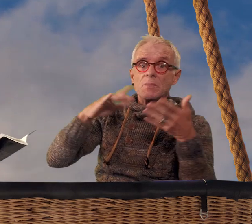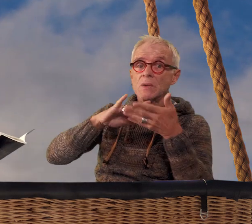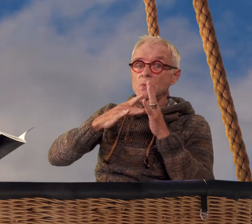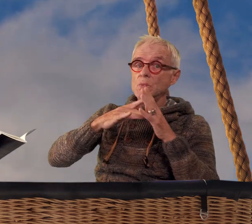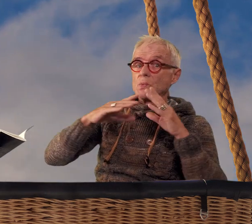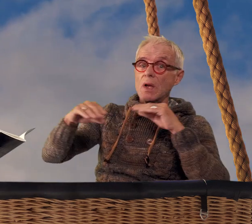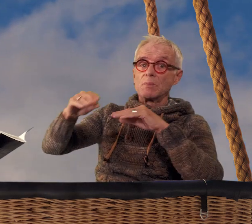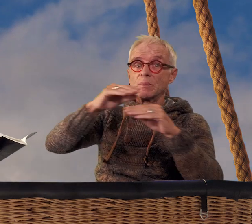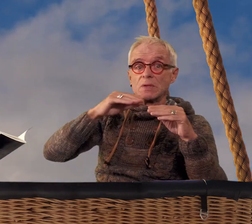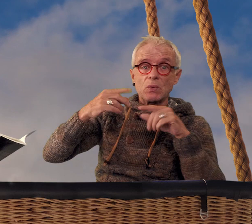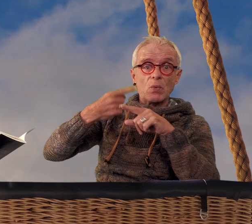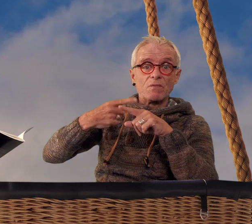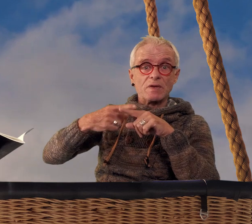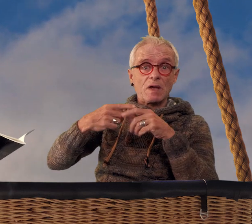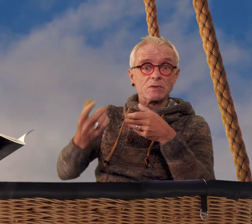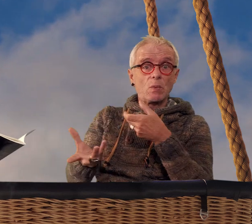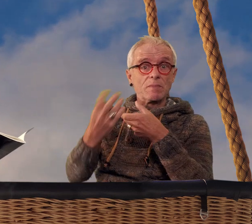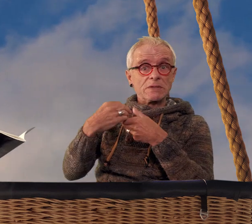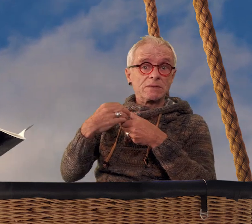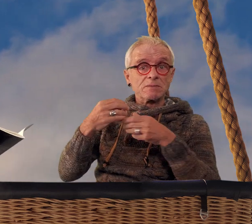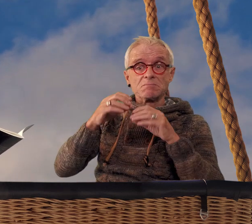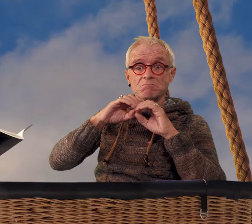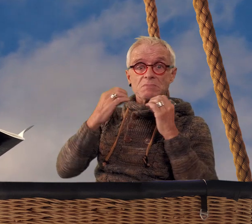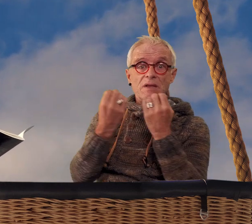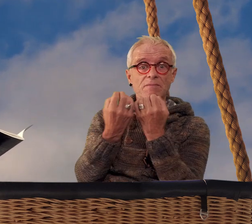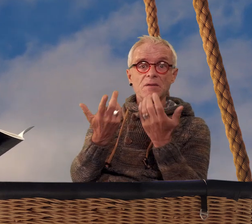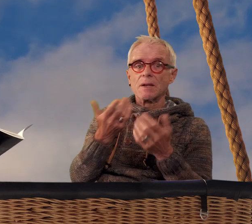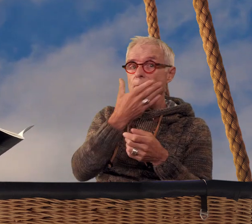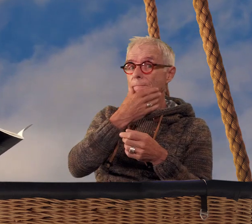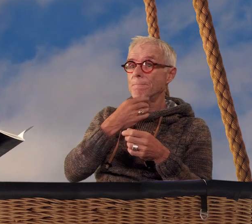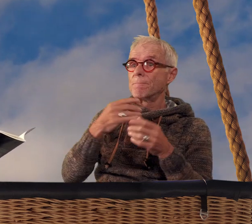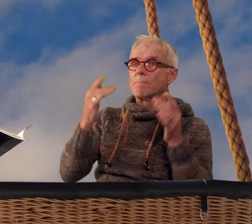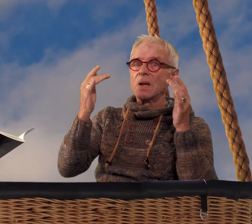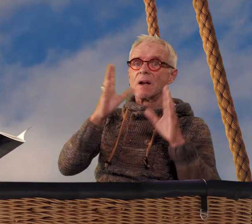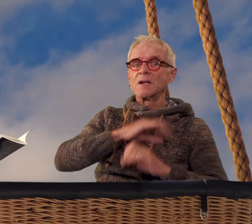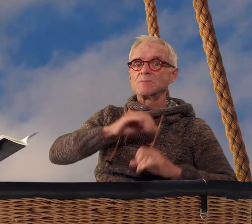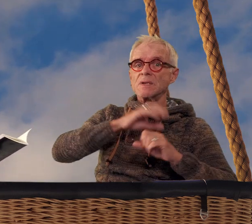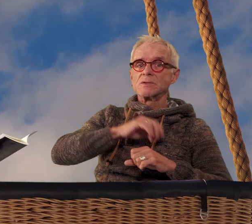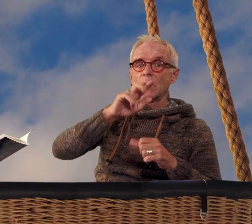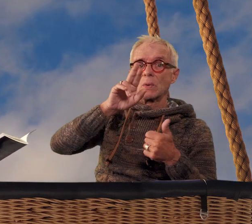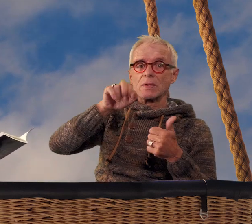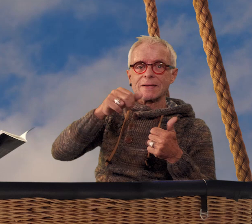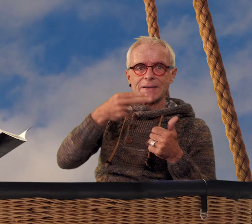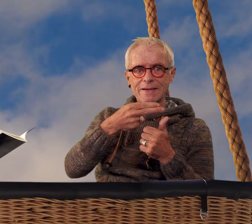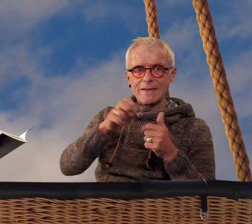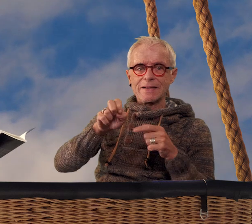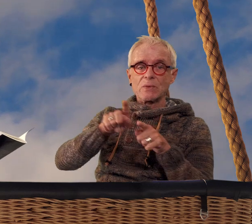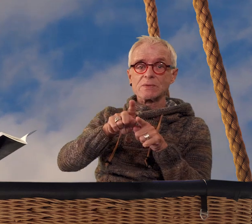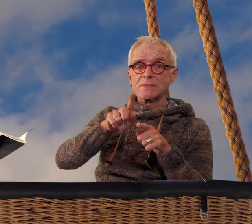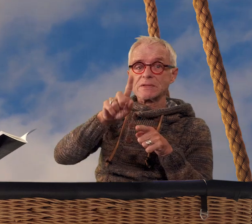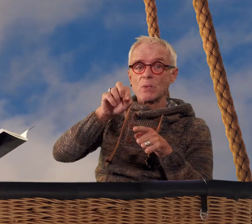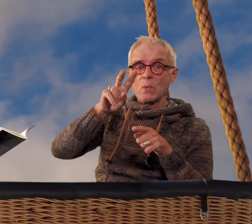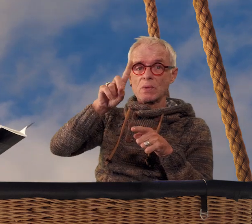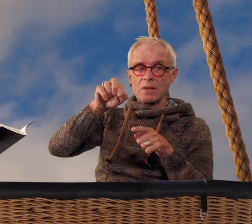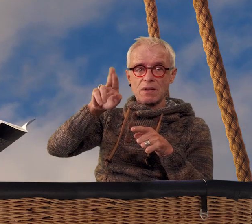Confédération ne m'avait accompagné dans ma nacelle. Et les belles expériences faites à Paris par M. Green, Eugène, Godard et